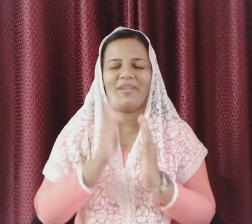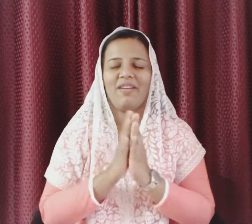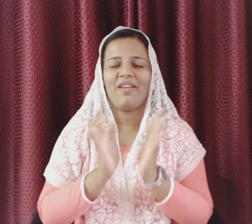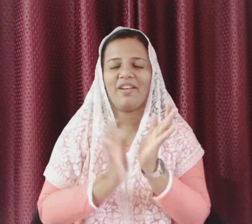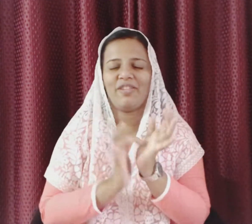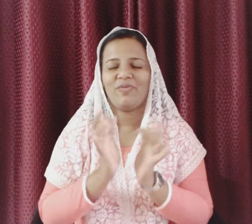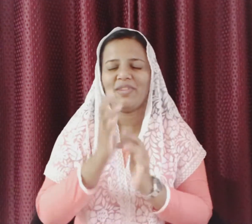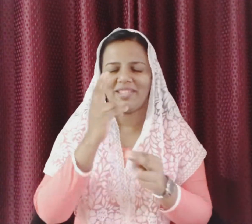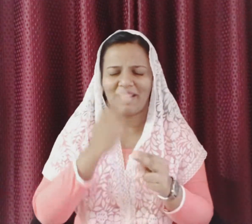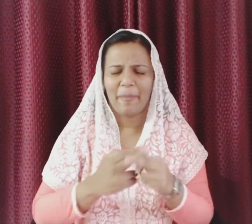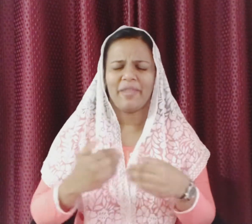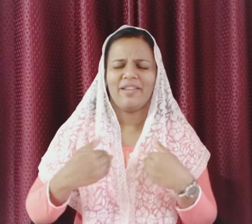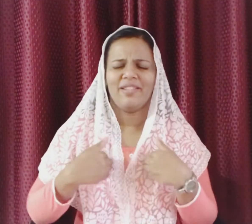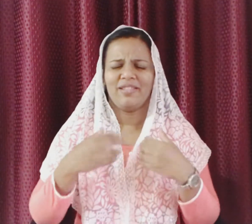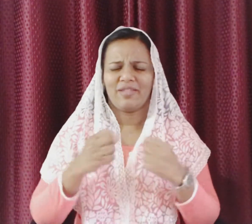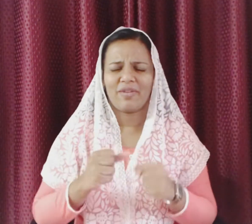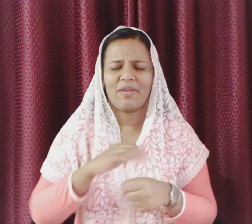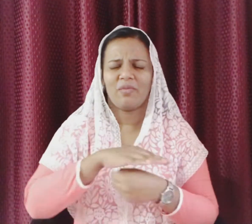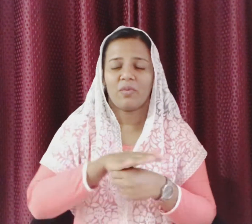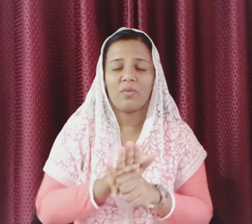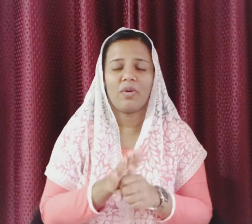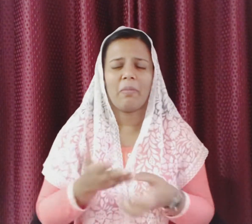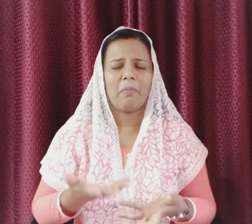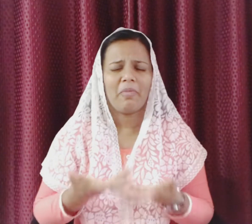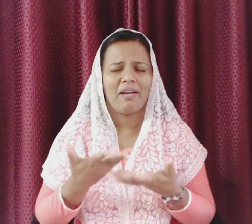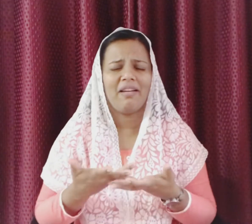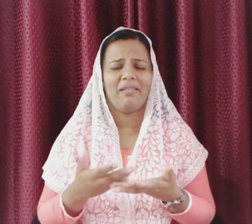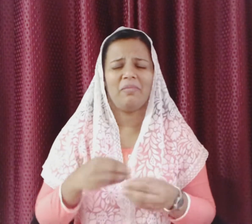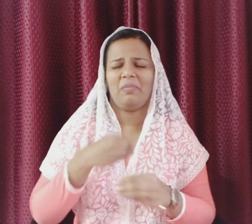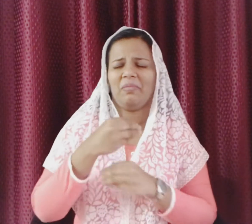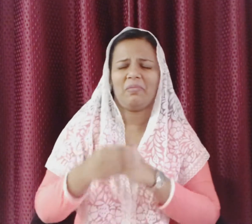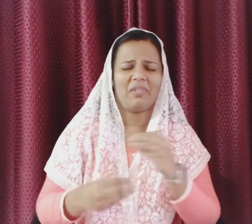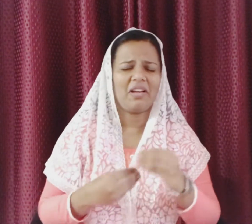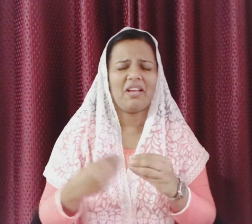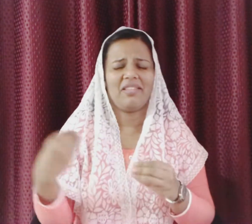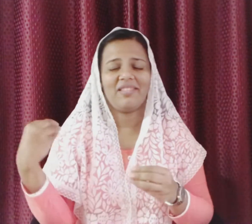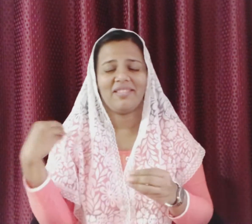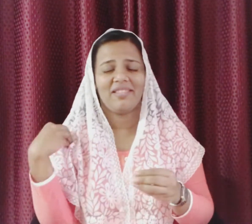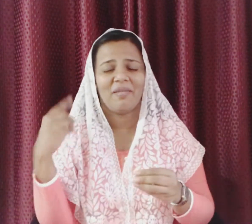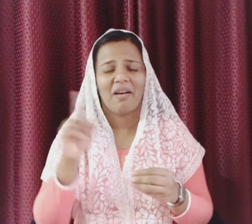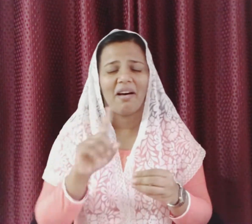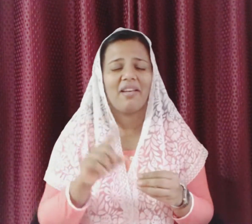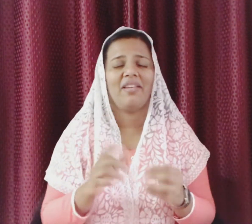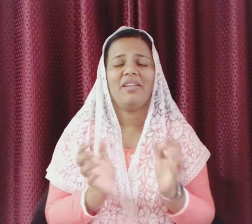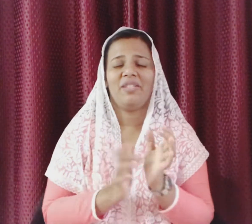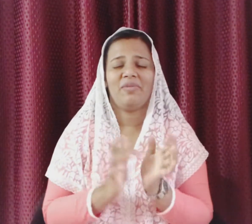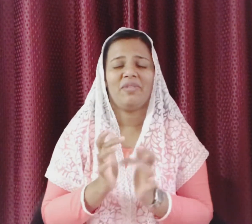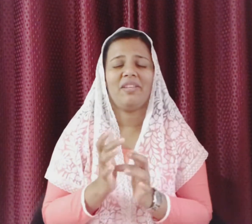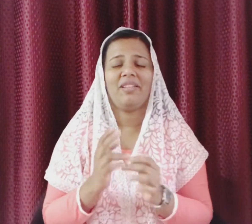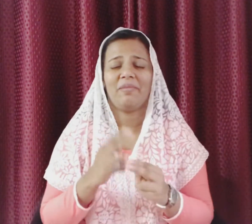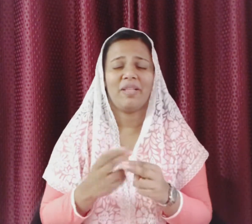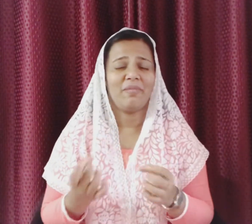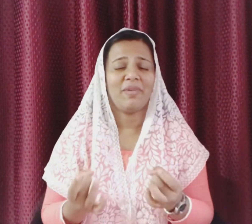യേശുക്രിസ്തുവിൻ്റെ നാമത്തിൽ സൗഖ്യമാകട്ടെ. കോവിഡിനാൽ ഭാരപ്പെടുന്നവർ, അതിൻ്റെ കോംപ്ലിക്കേഷനുകളാലൊക്കെ ഭാരപ്പെടുന്നവർ, ഇന്ന് പകൽക്കാലം സ്വർഗത്തിനും ഭൂമിക്കും